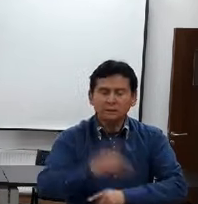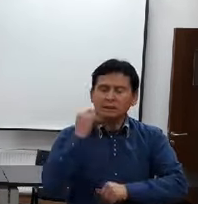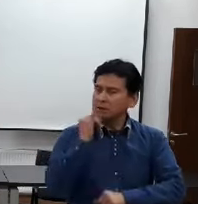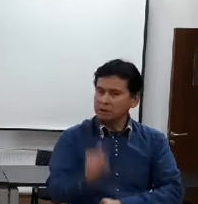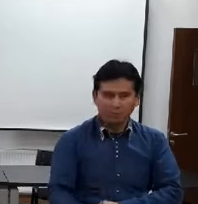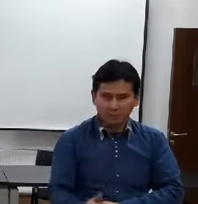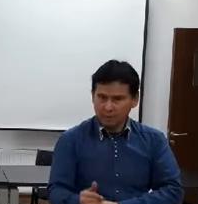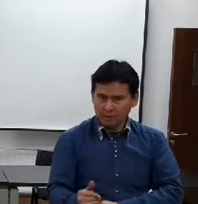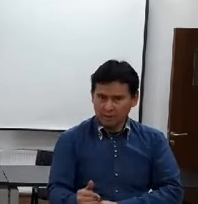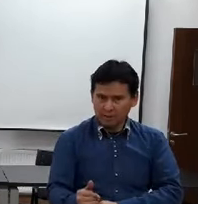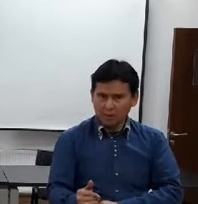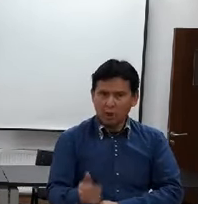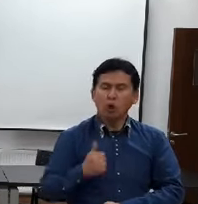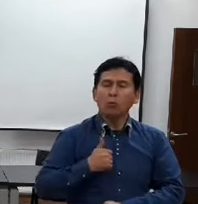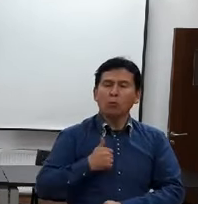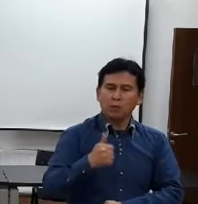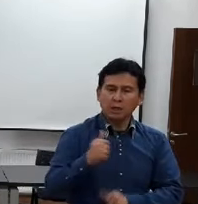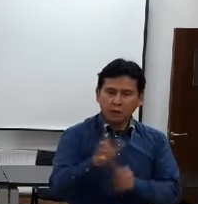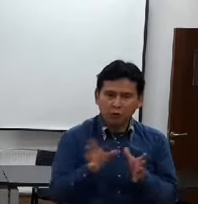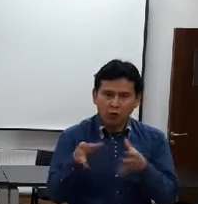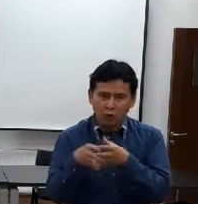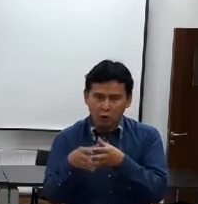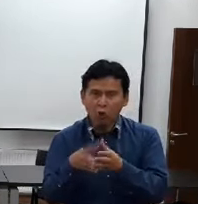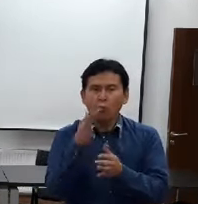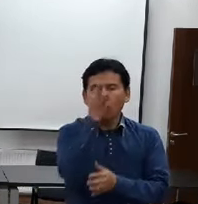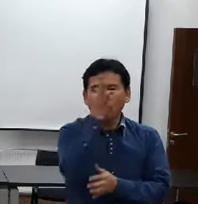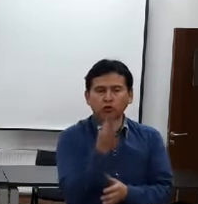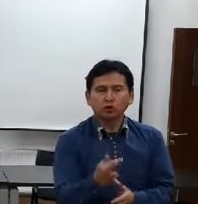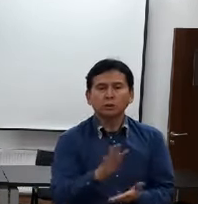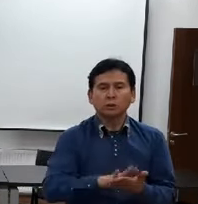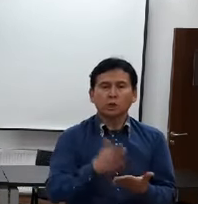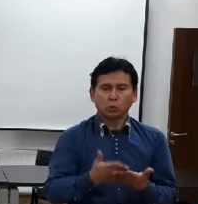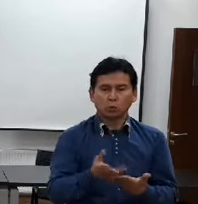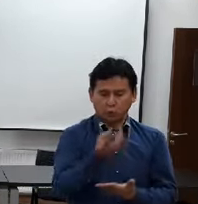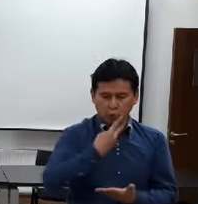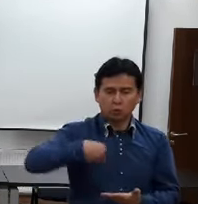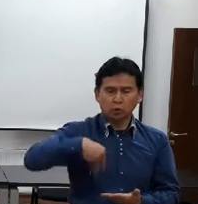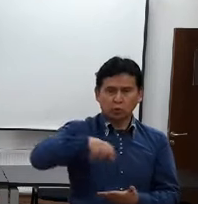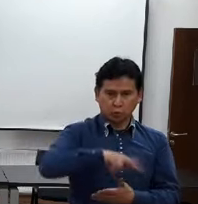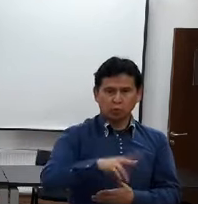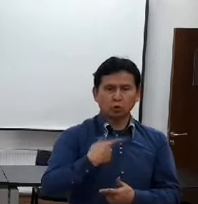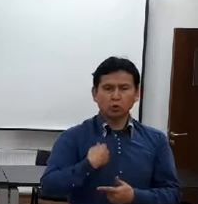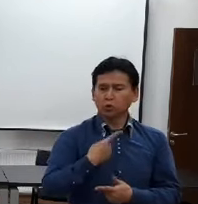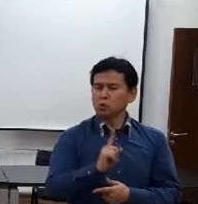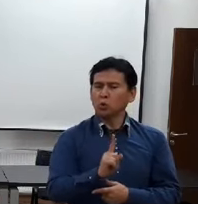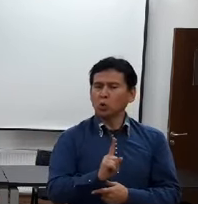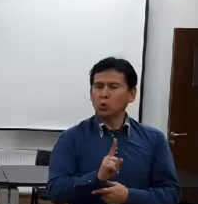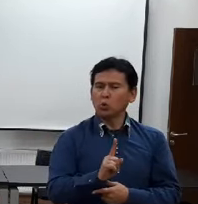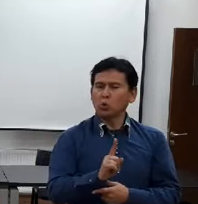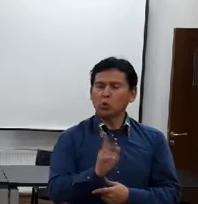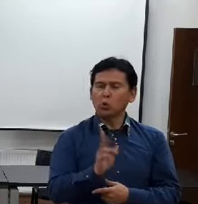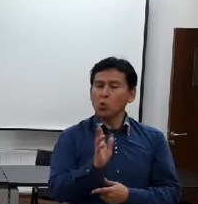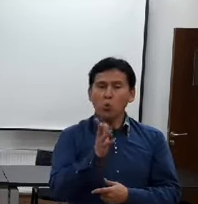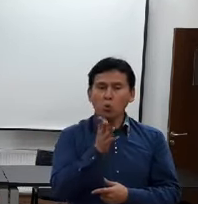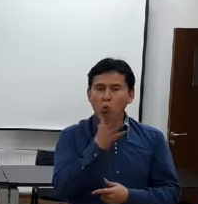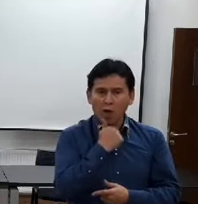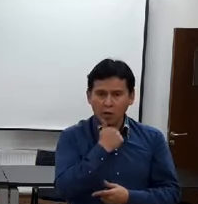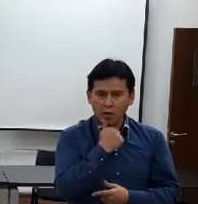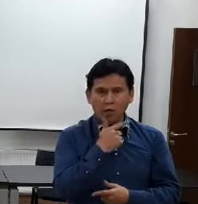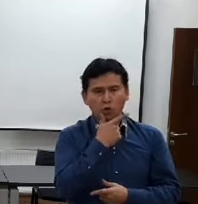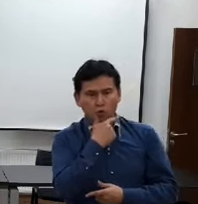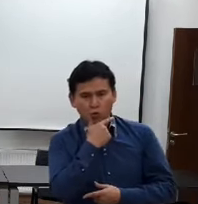siempre como directivos y como funcionarios de salud que somos. Nosotros no tenemos ninguna duda en poder